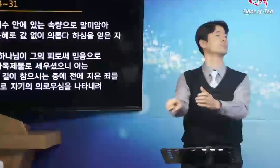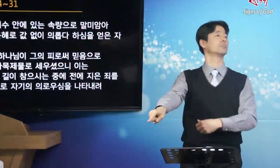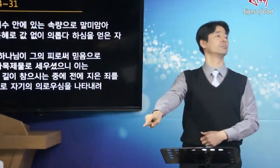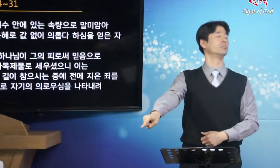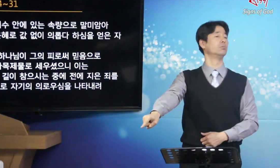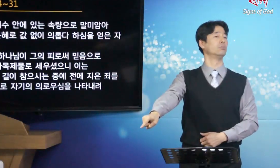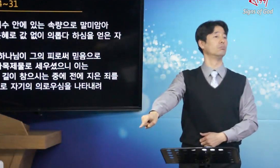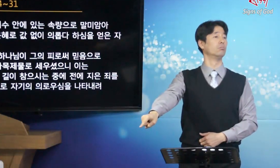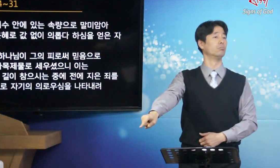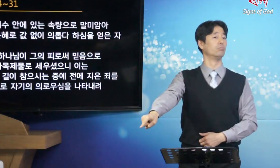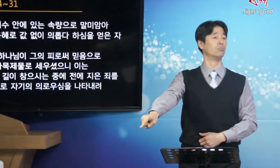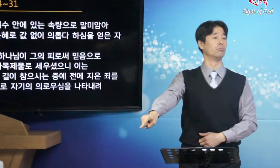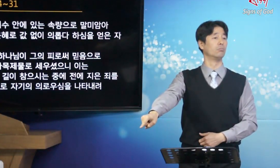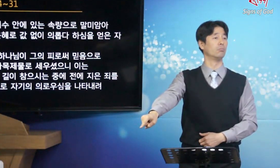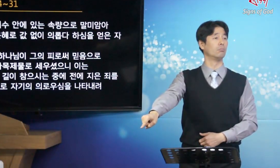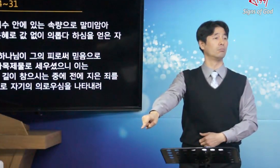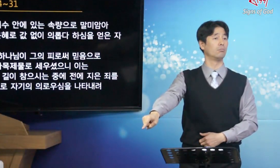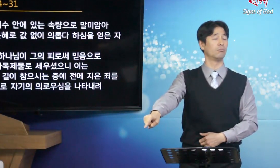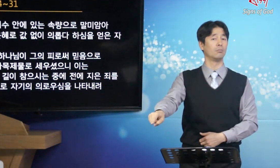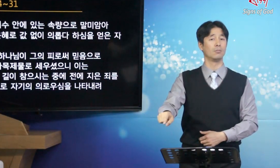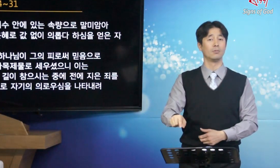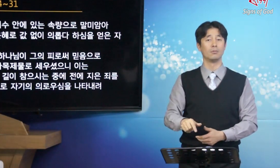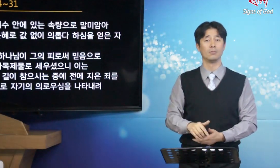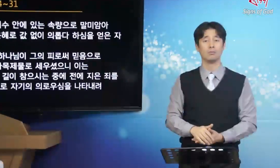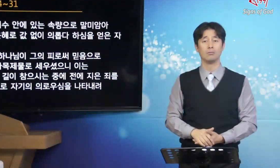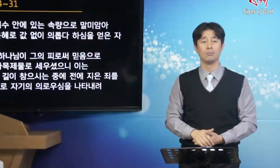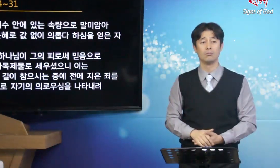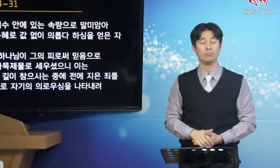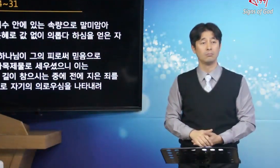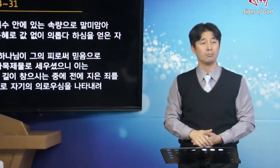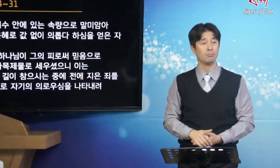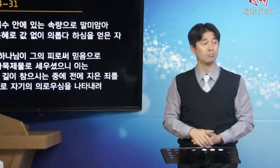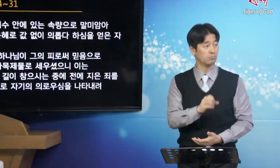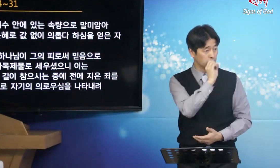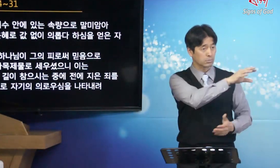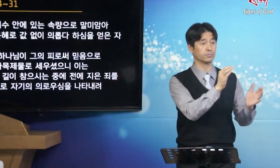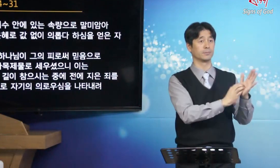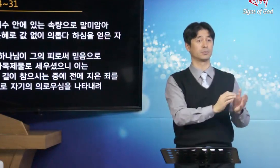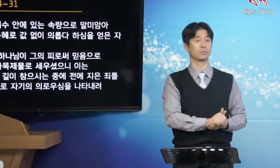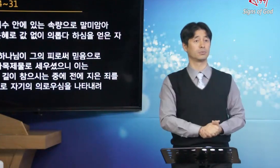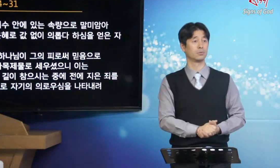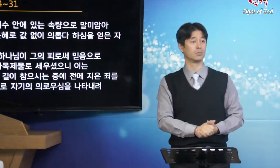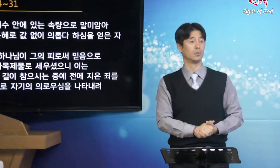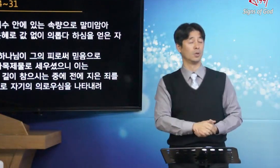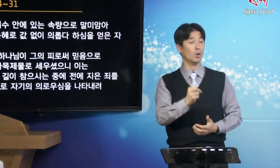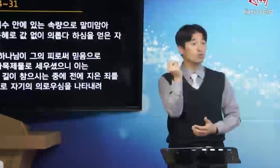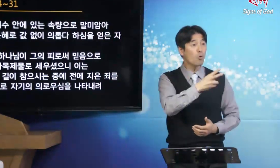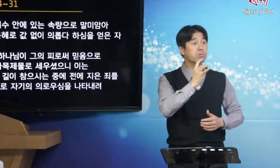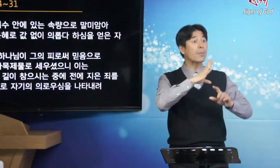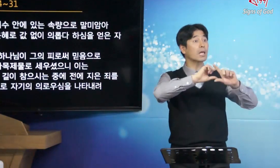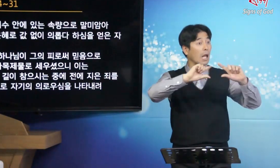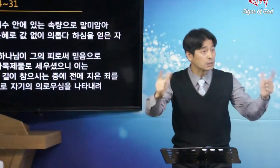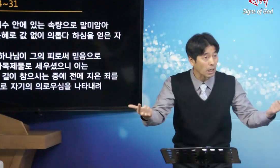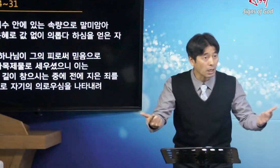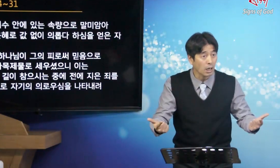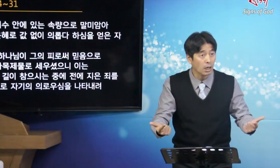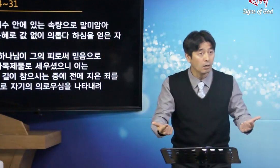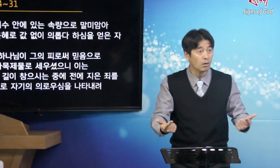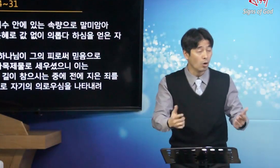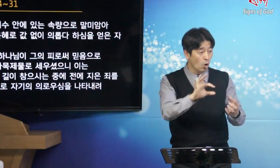자, 하나님의 의로우심을 선포받은 자가 되었죠. 그의 믿음으로 말미암은 것이죠. 뿐만